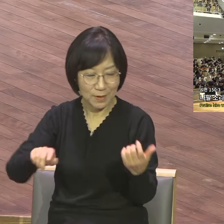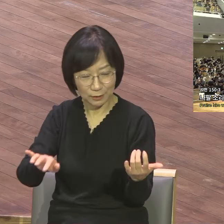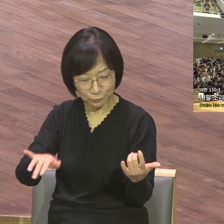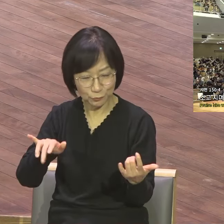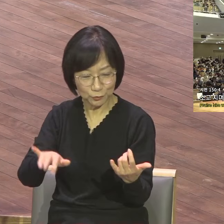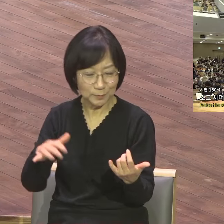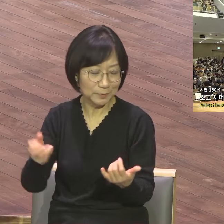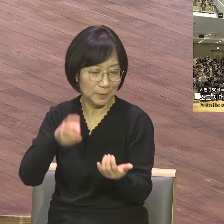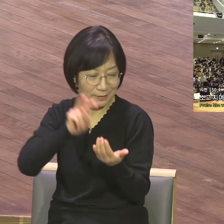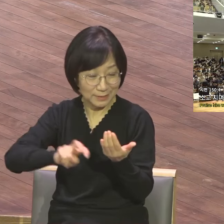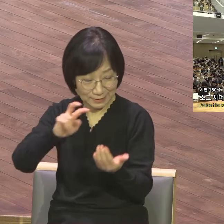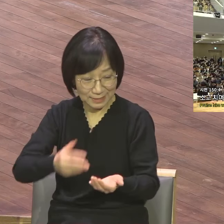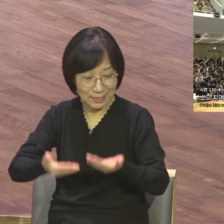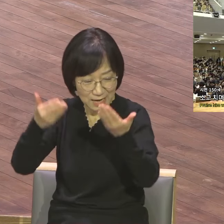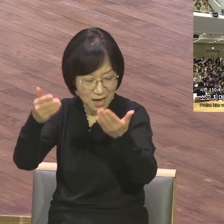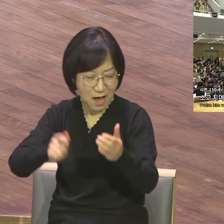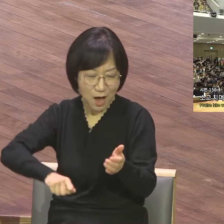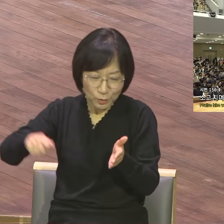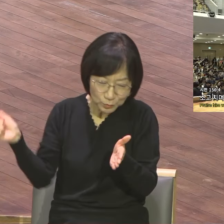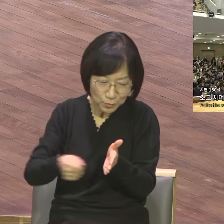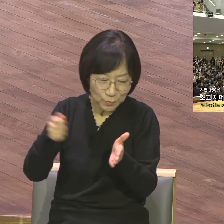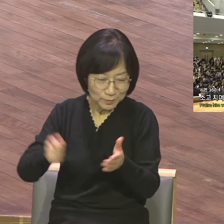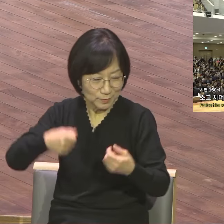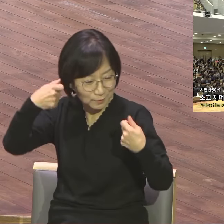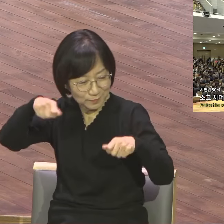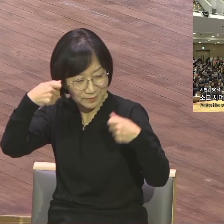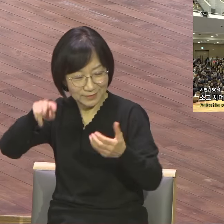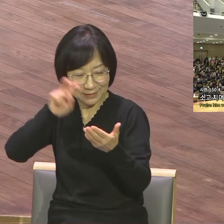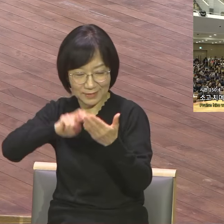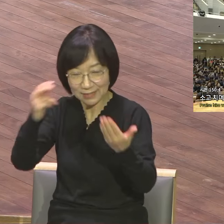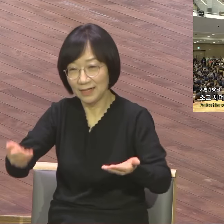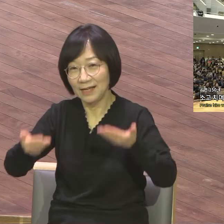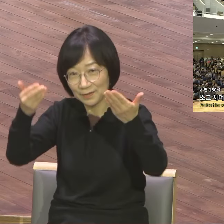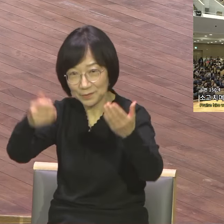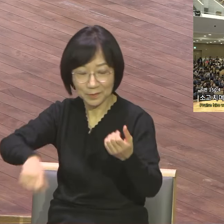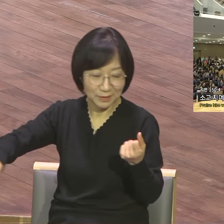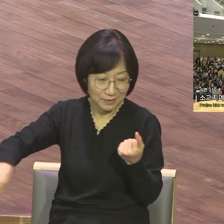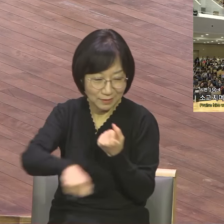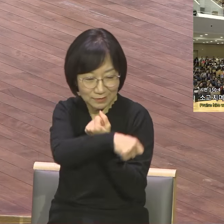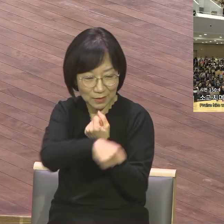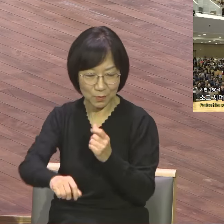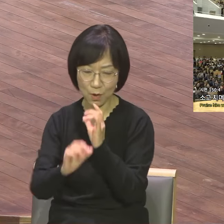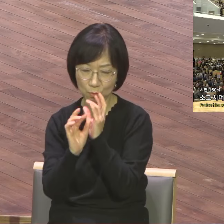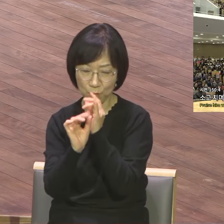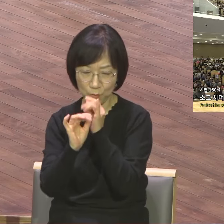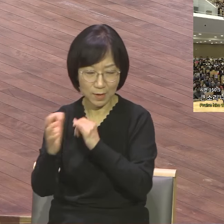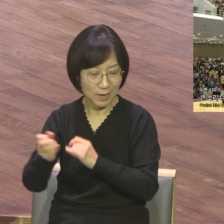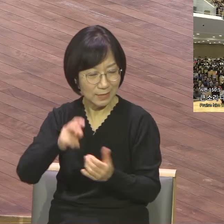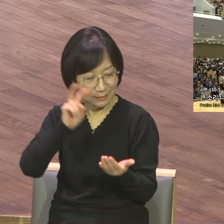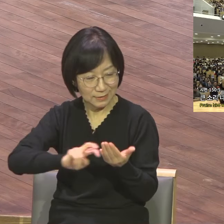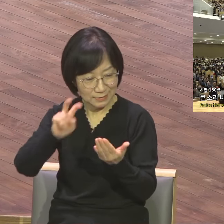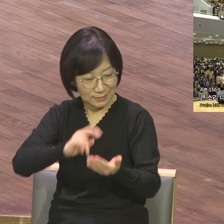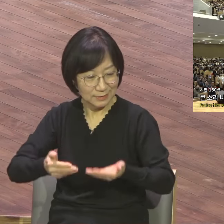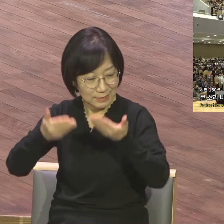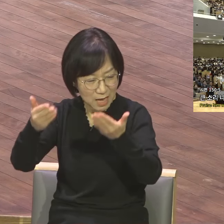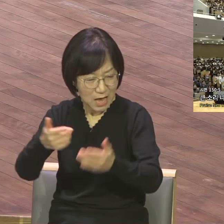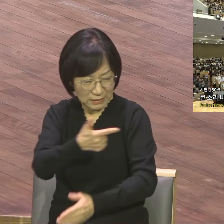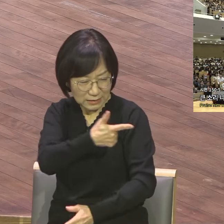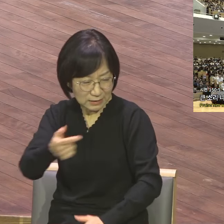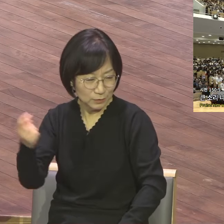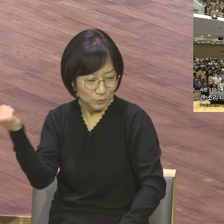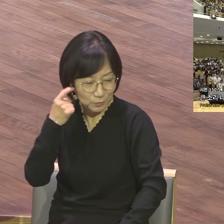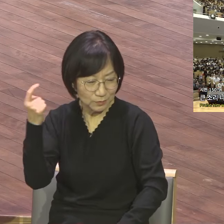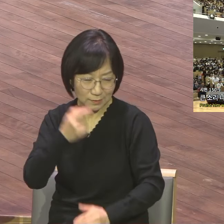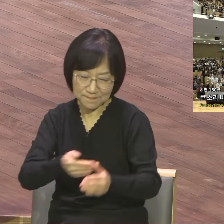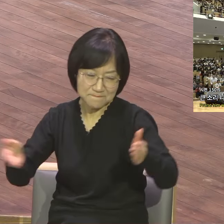수금으로 찬양할지어다. 소고치며 춤추어 찬양하며 현악과 통소로 찬양할지어다. 큰